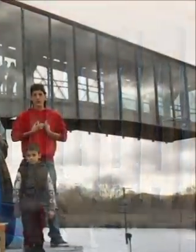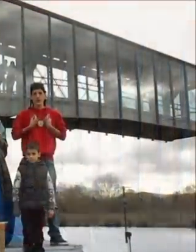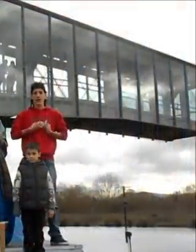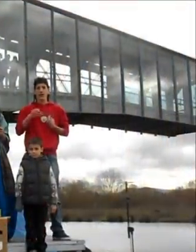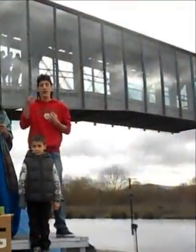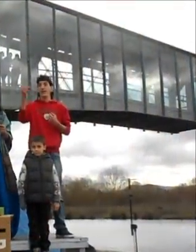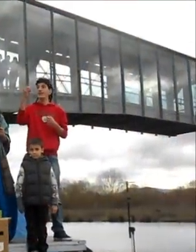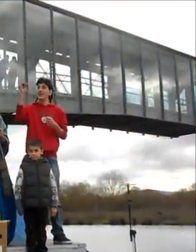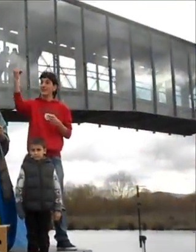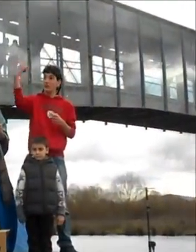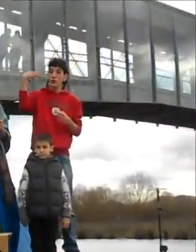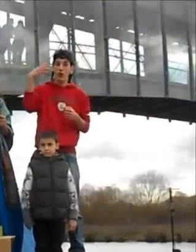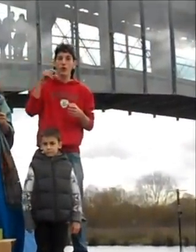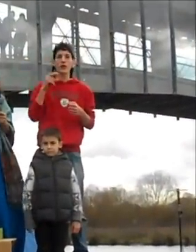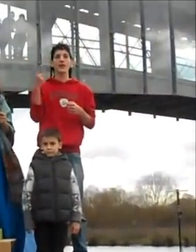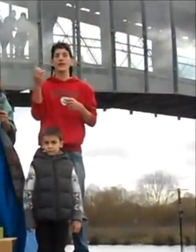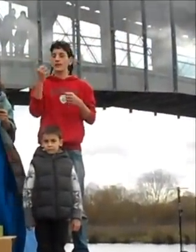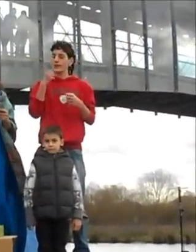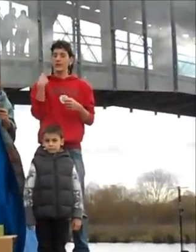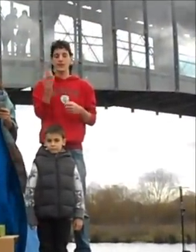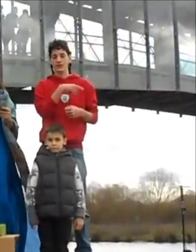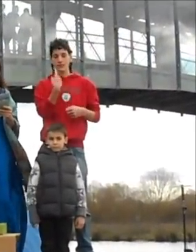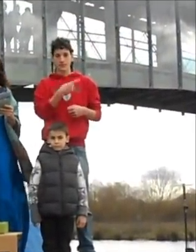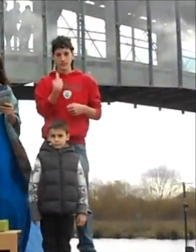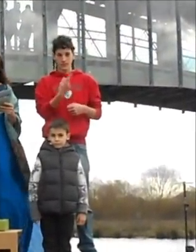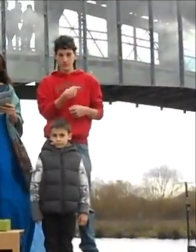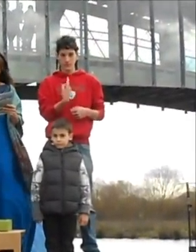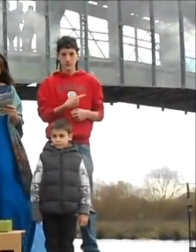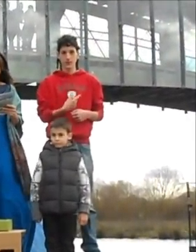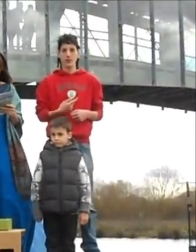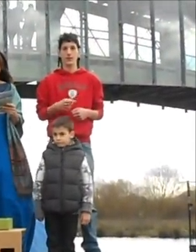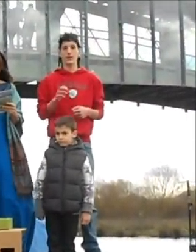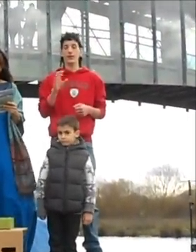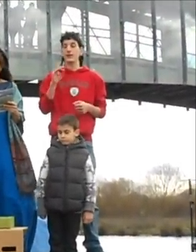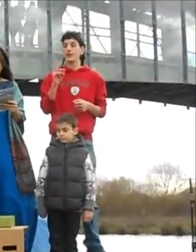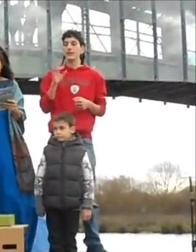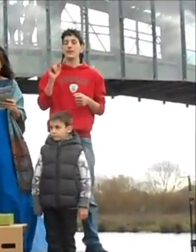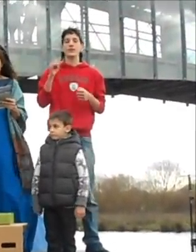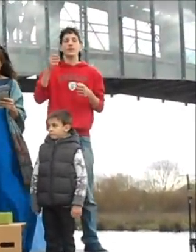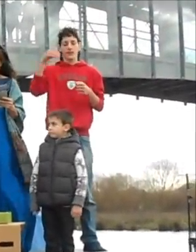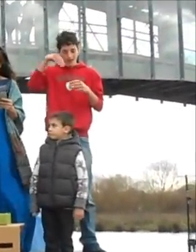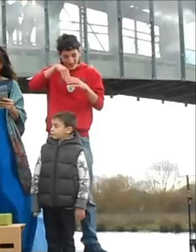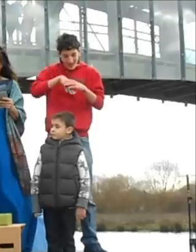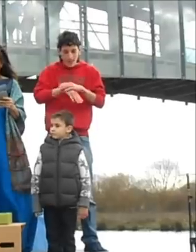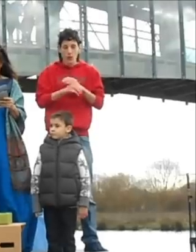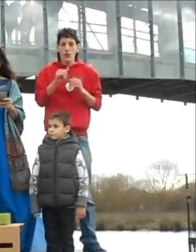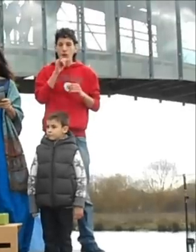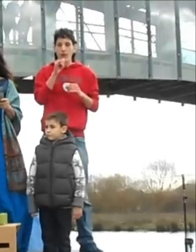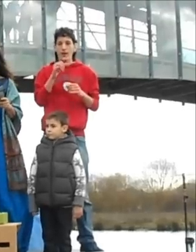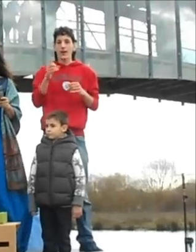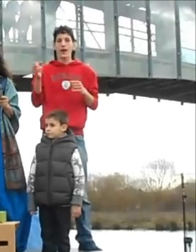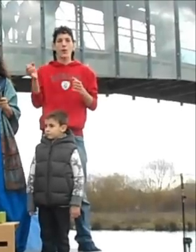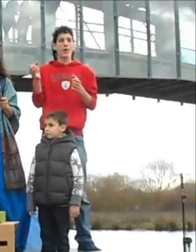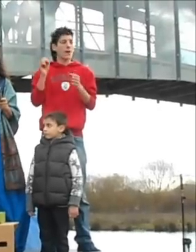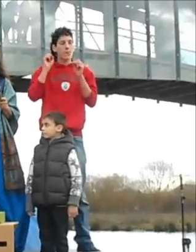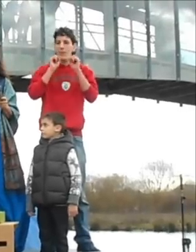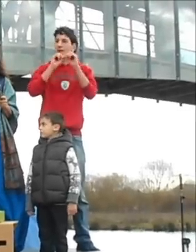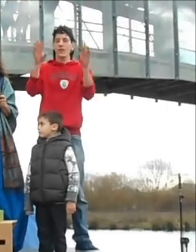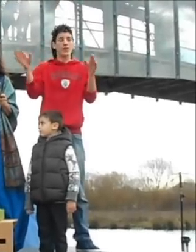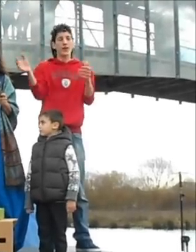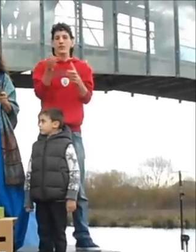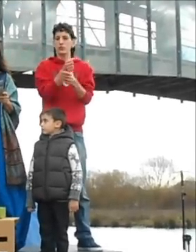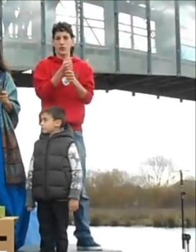Eguzkiaren izkiak bere lepoan korapilan diera, eta urmailaren sakonean denak egingo du